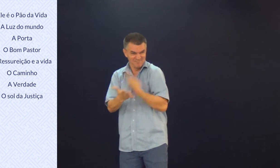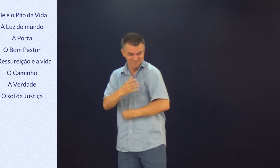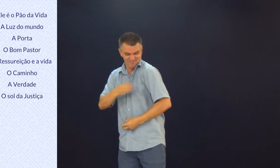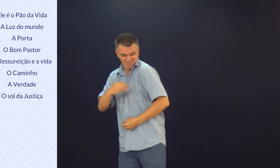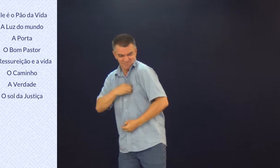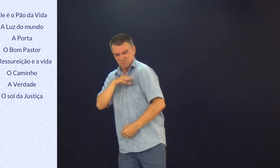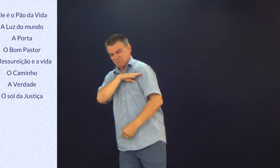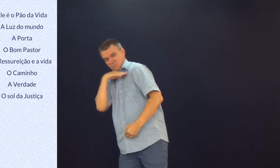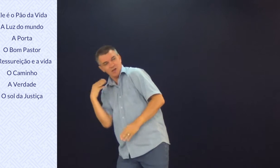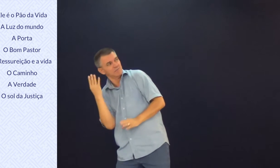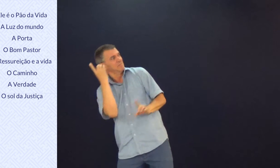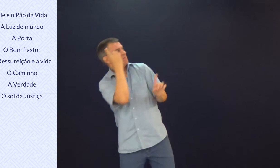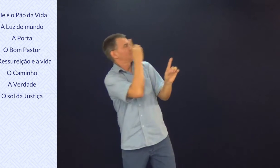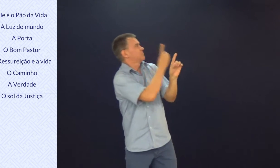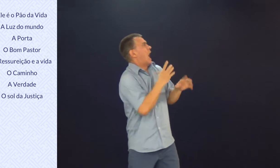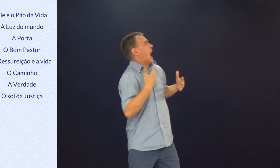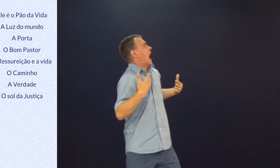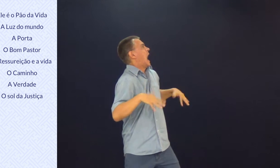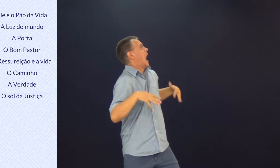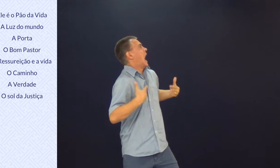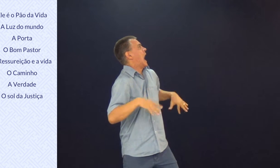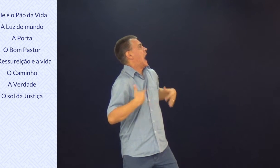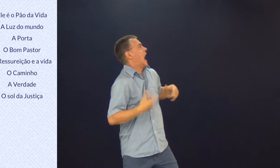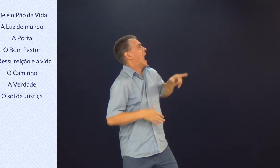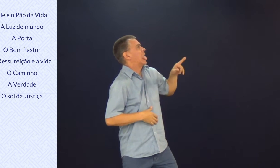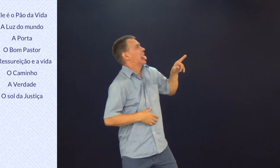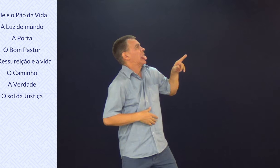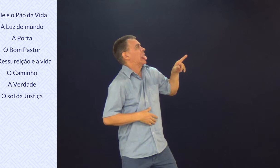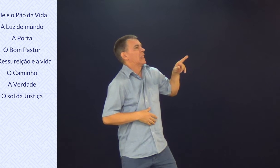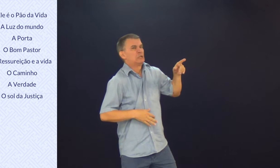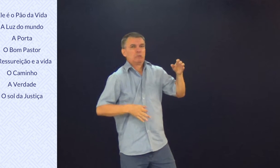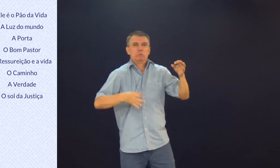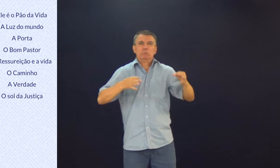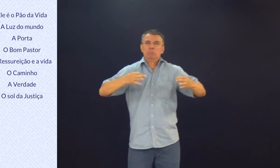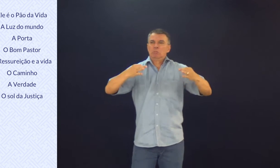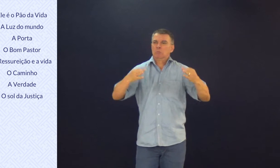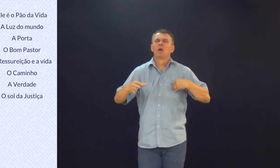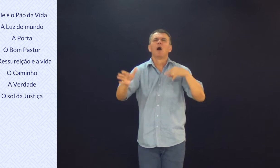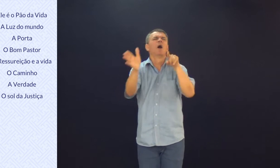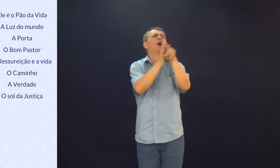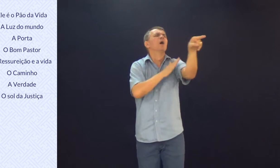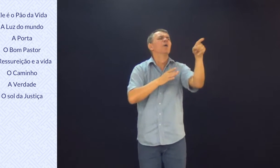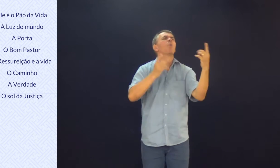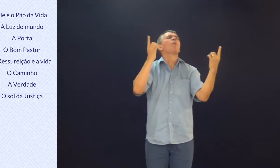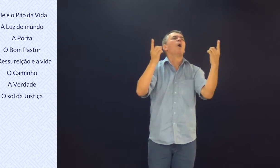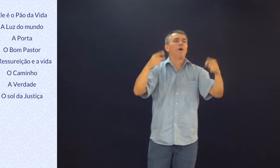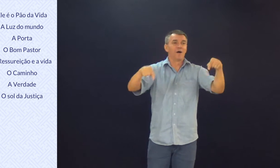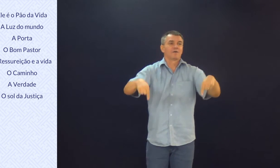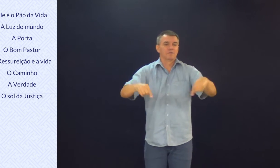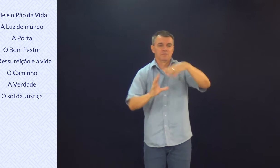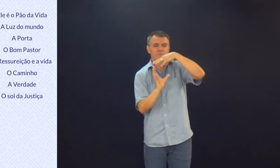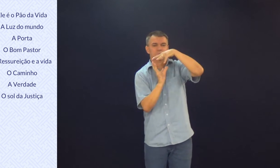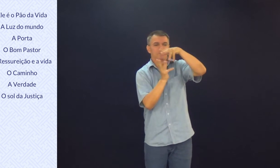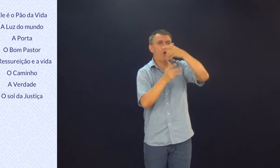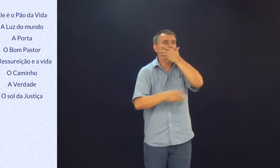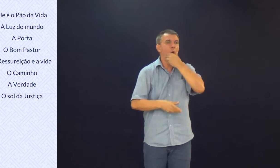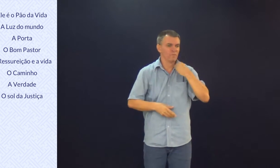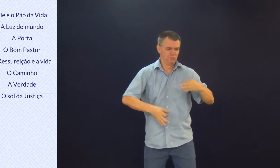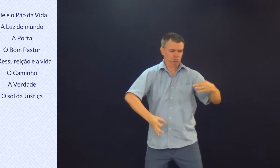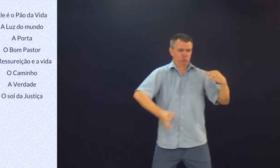que julga nós pecamos enfim morremos iremos nos deparar com ele aqui na